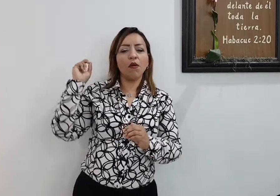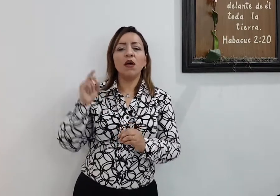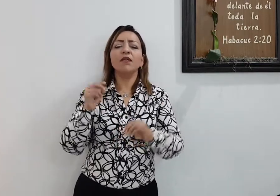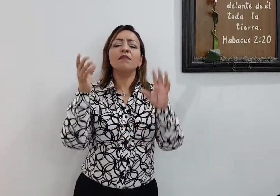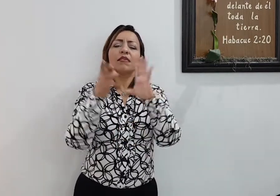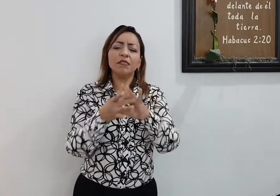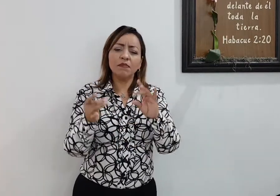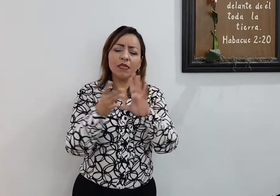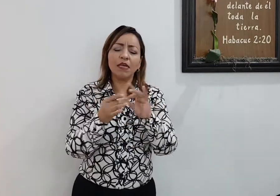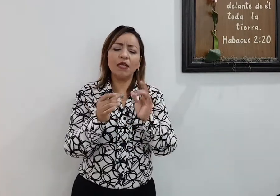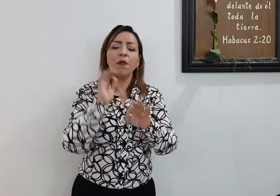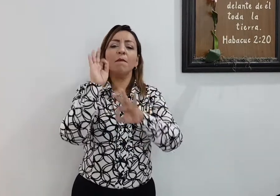mejor. Liz.